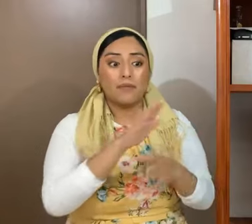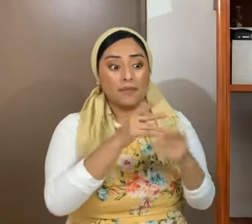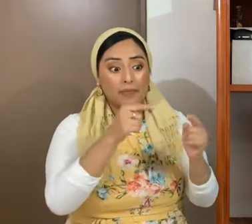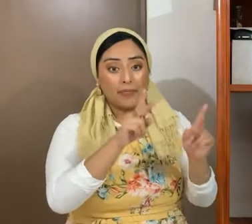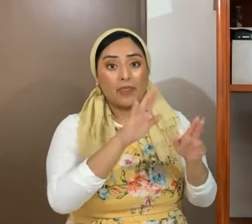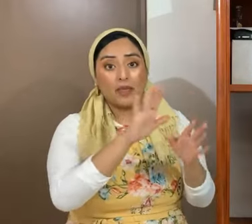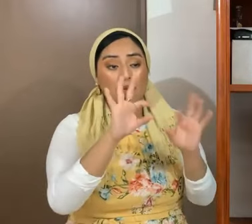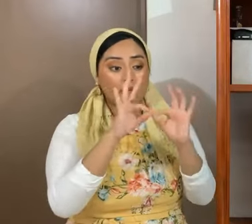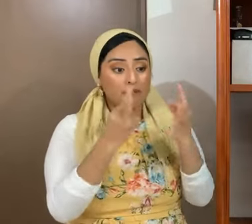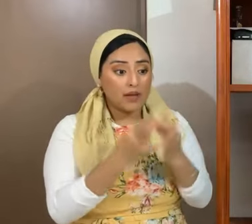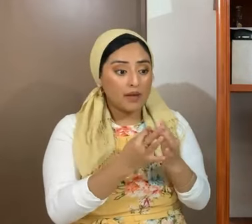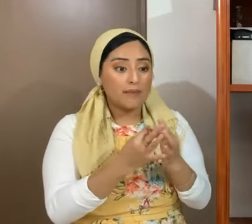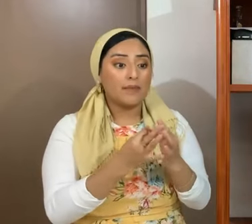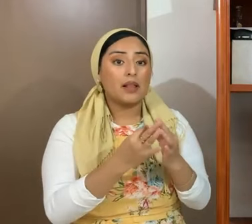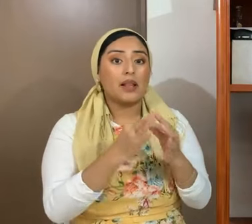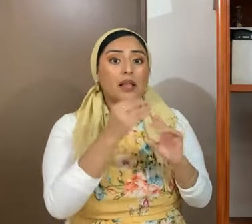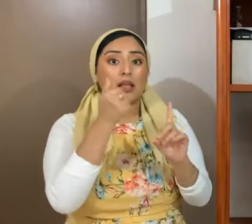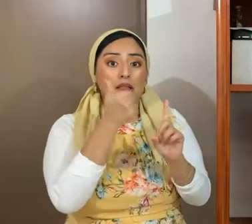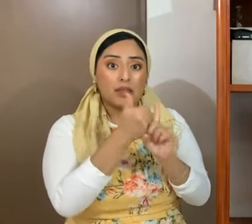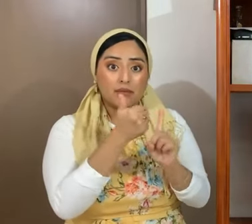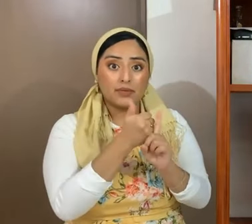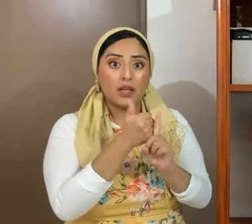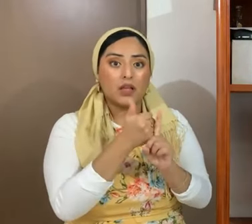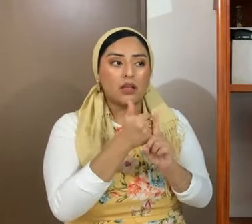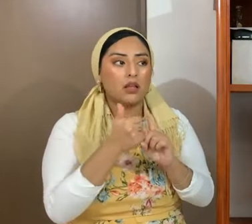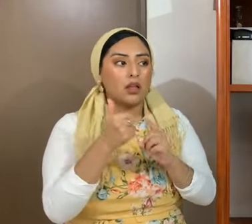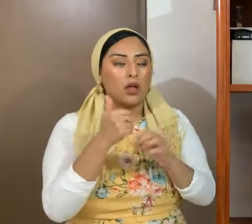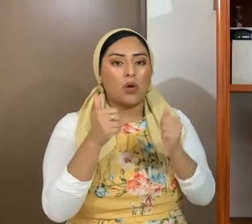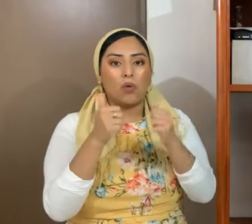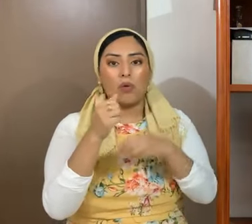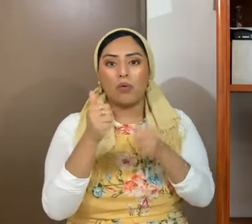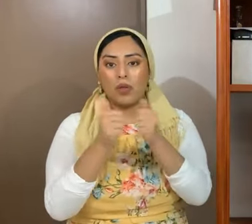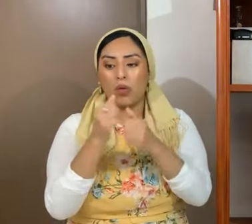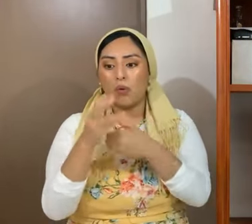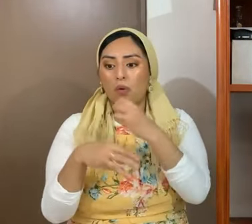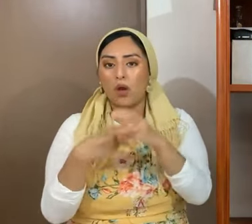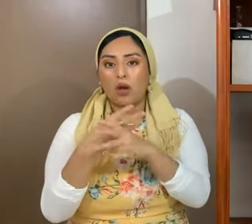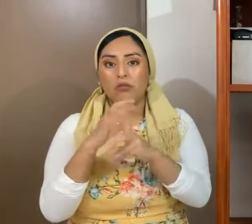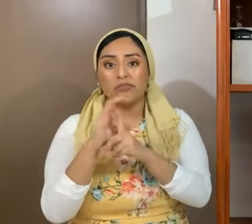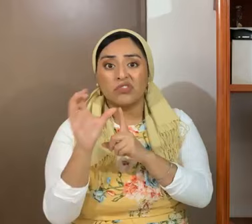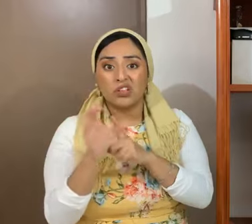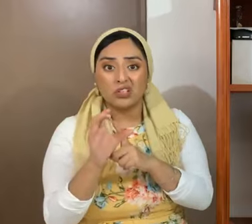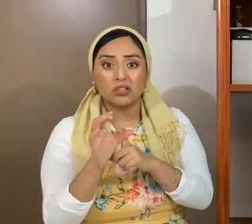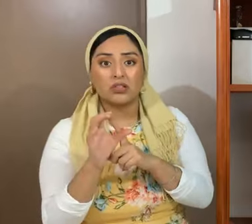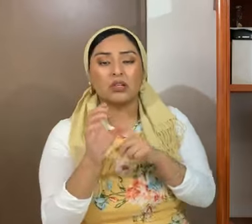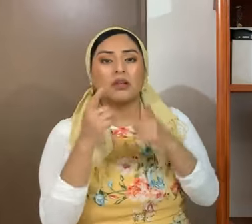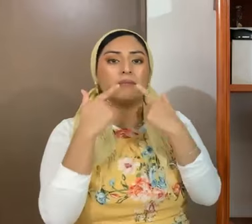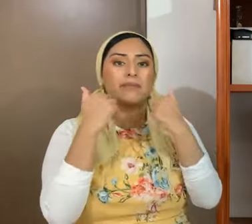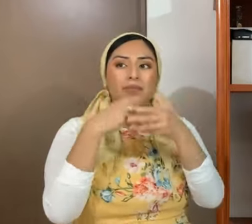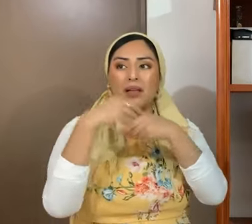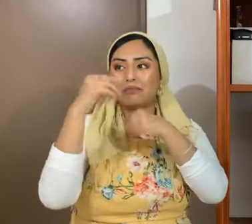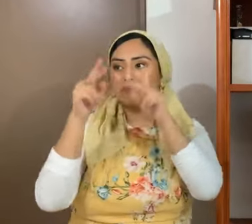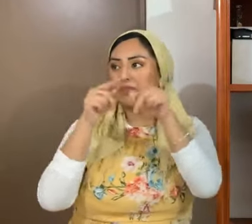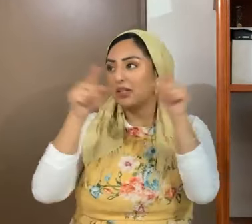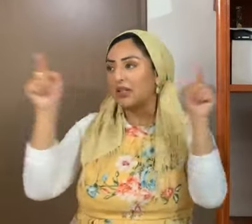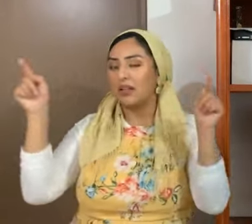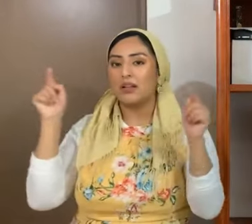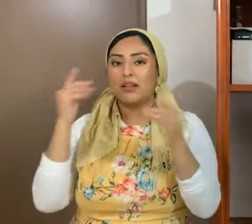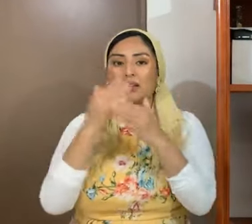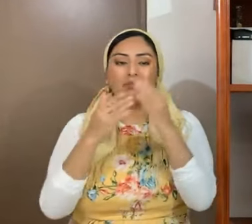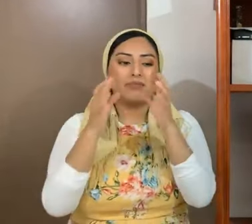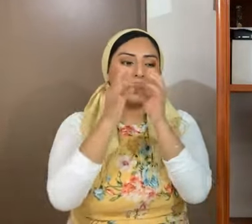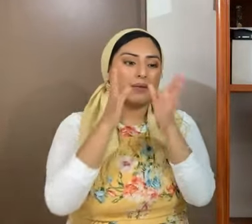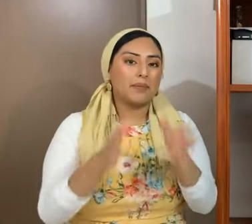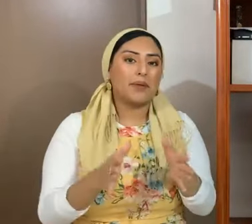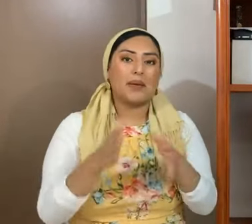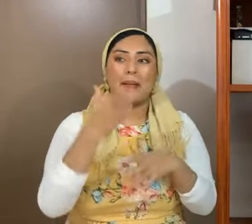su familia, que ellos mismos se asimilen. Se ríen con los goyim, con los gentiles, de cosas vanas,